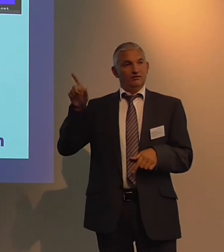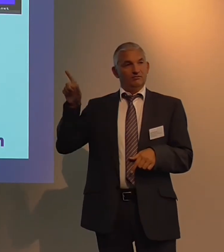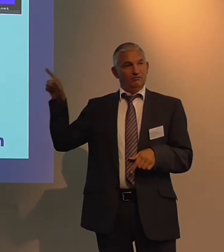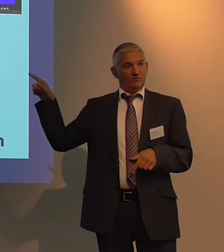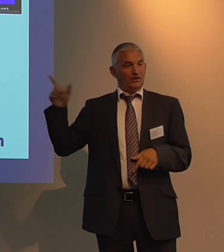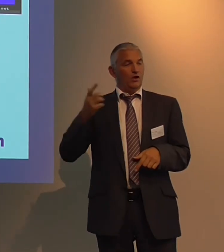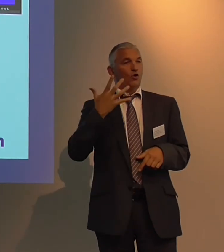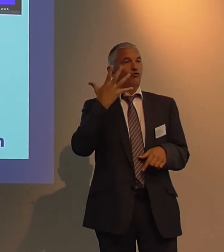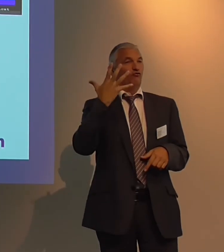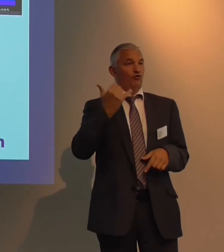Ja, dann